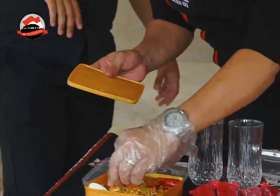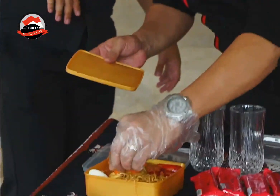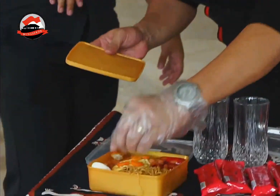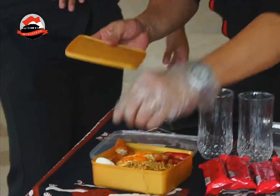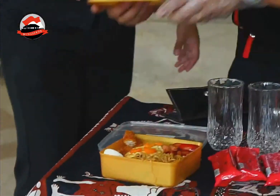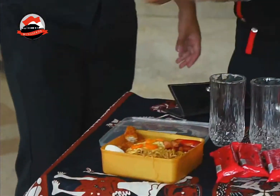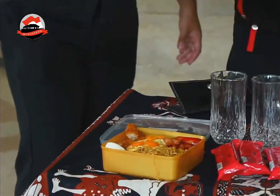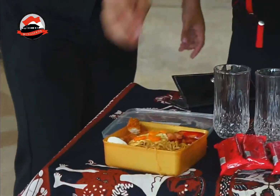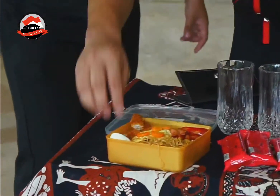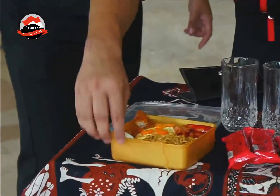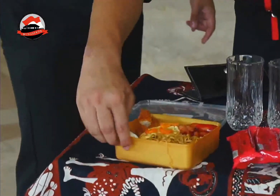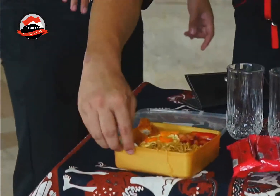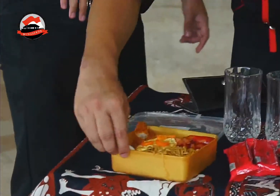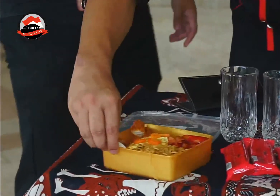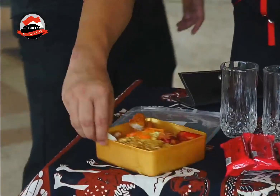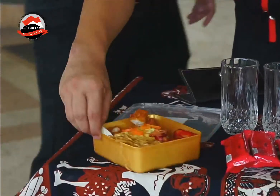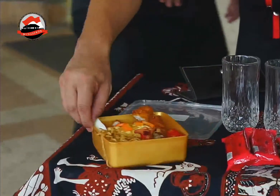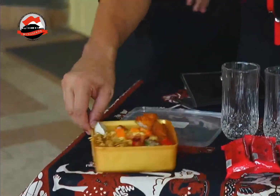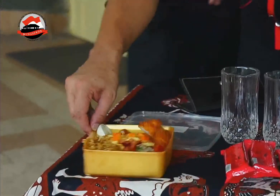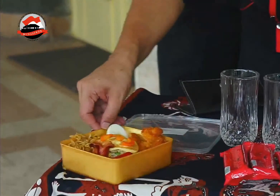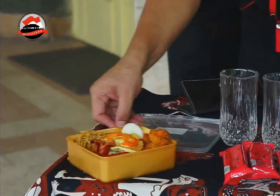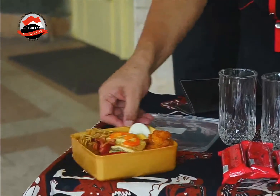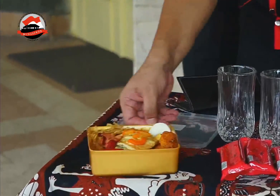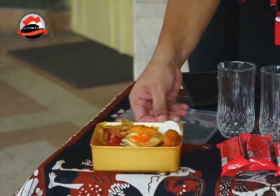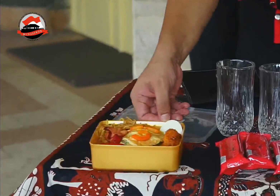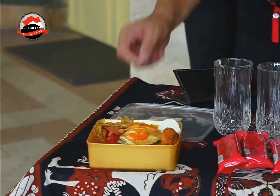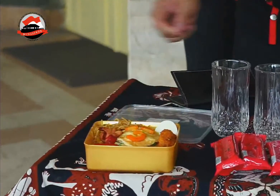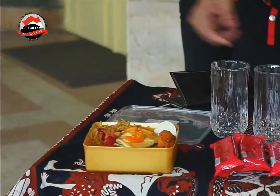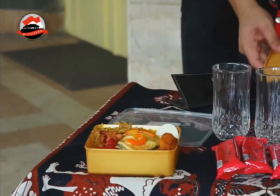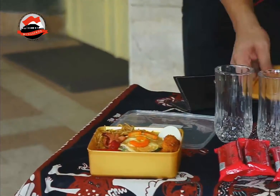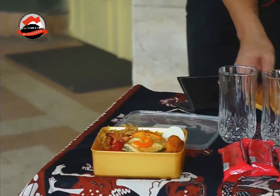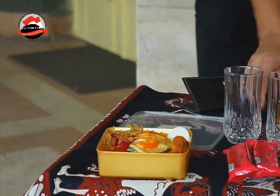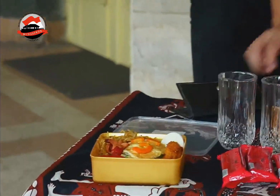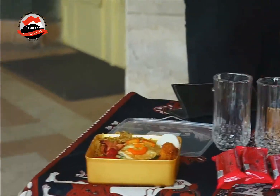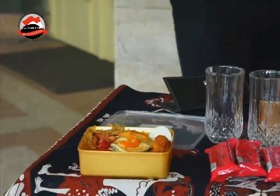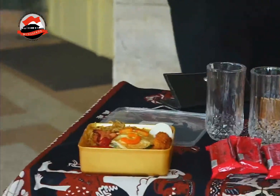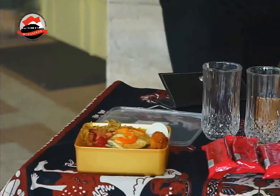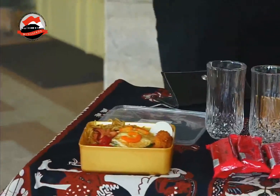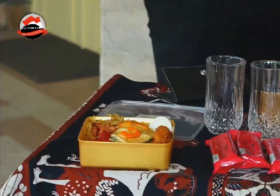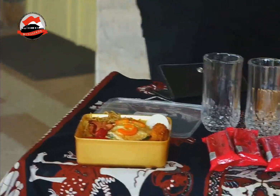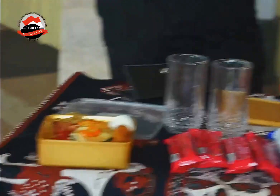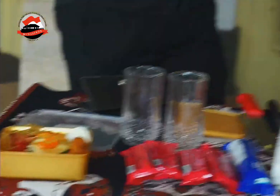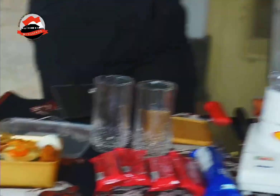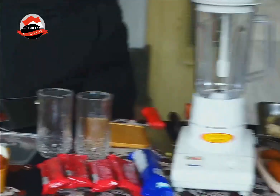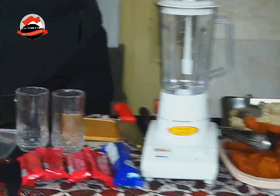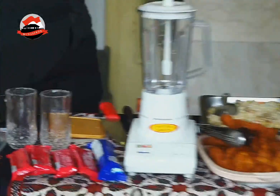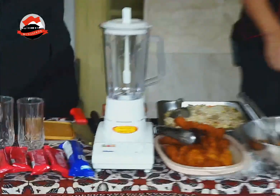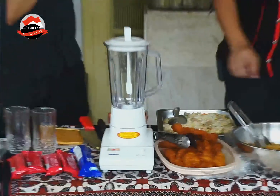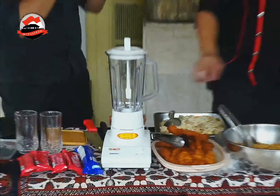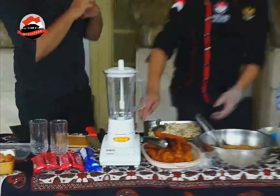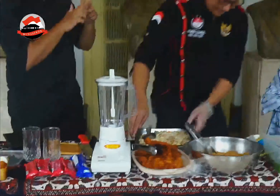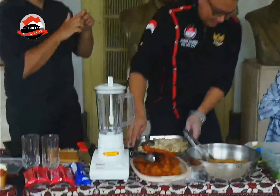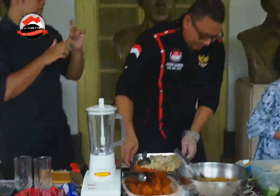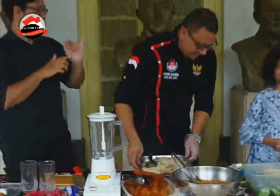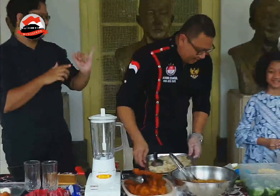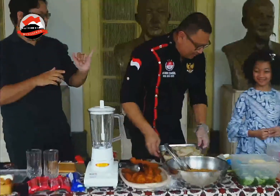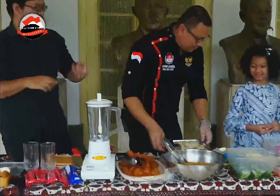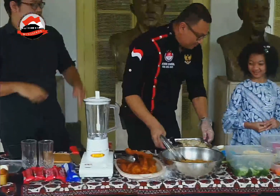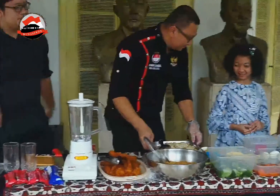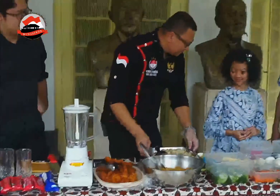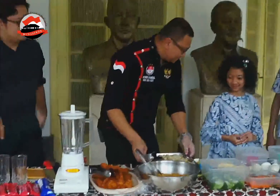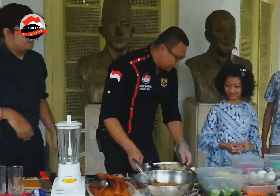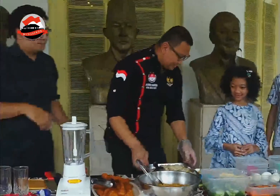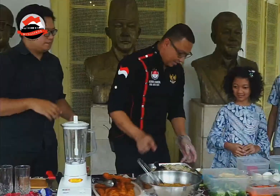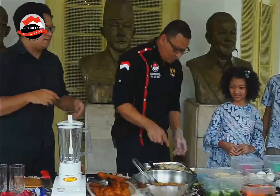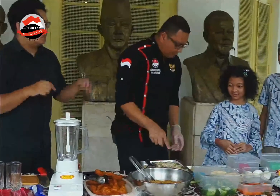Nah, kalau itu apa namanya? Kreasi Chef Henry. Nah, yuk sekarang Nada. Tinggal. Ayo.